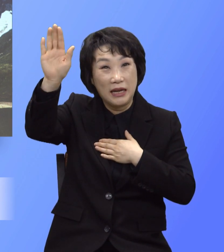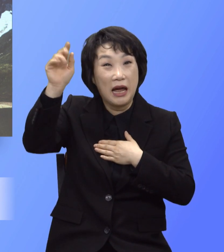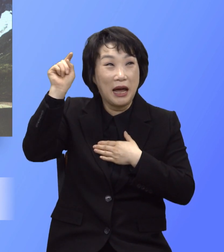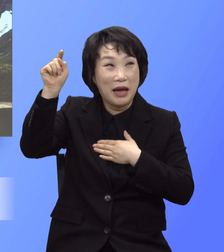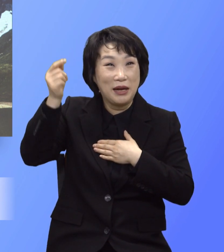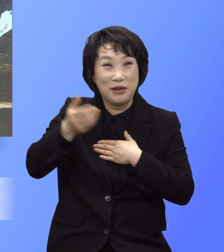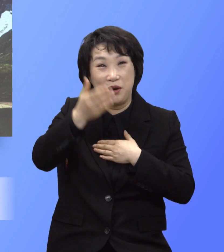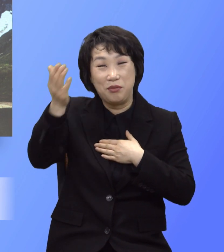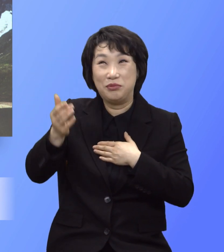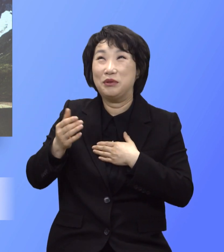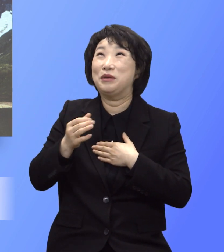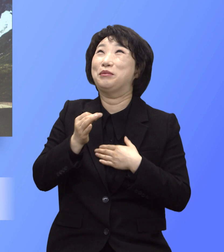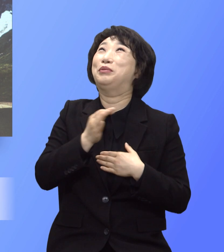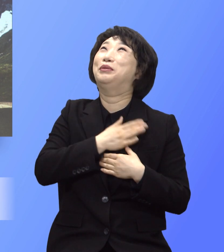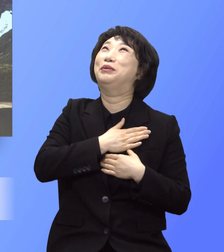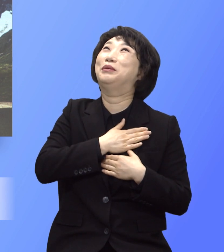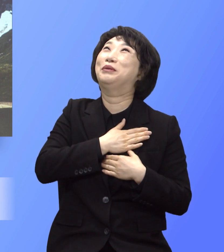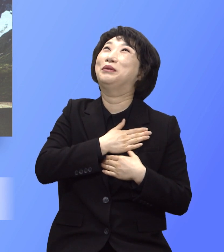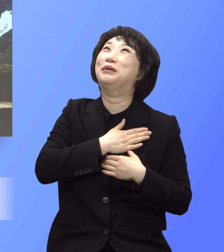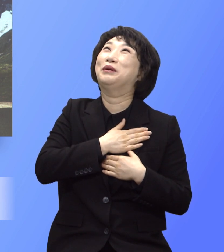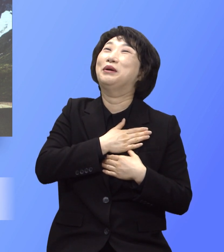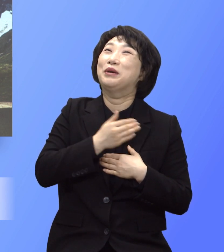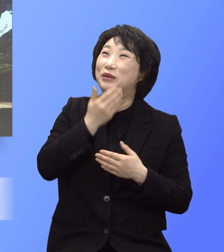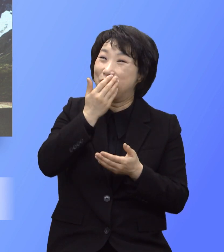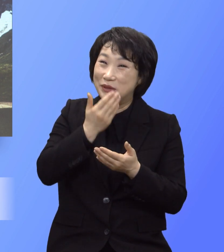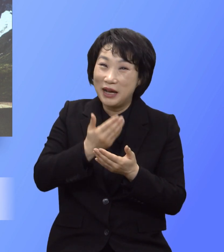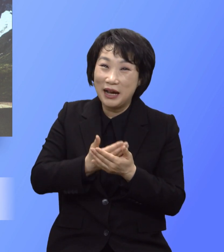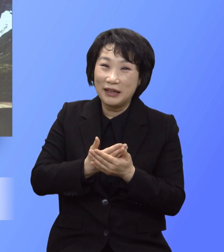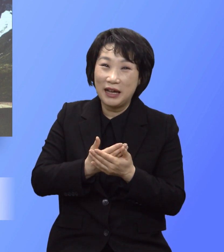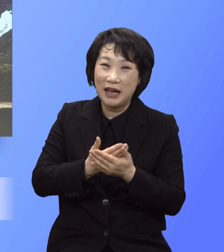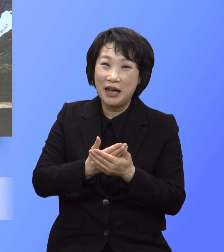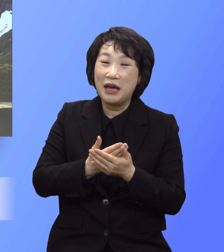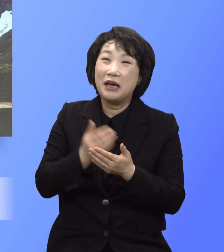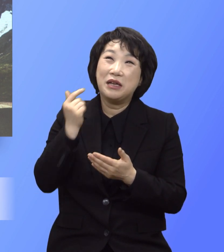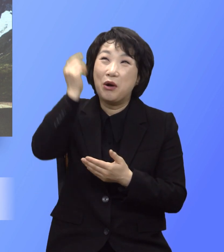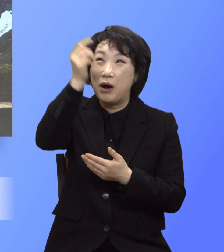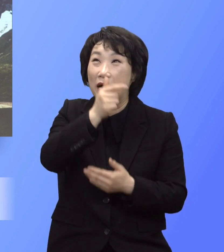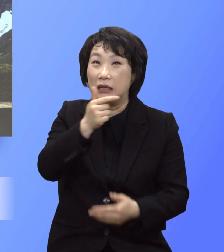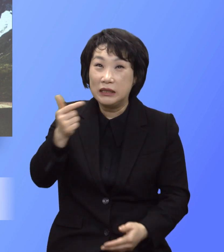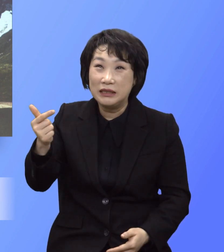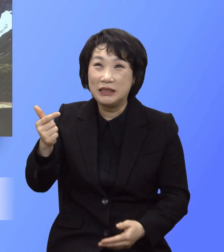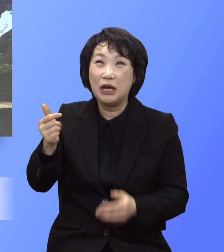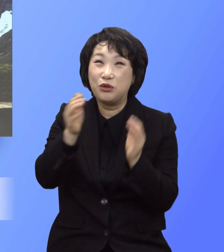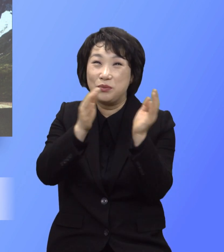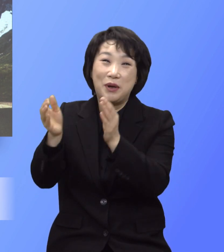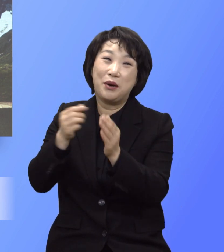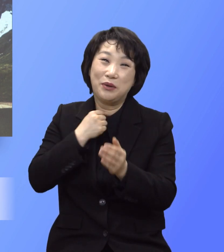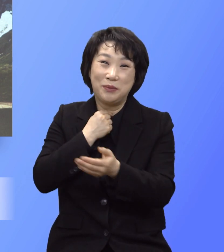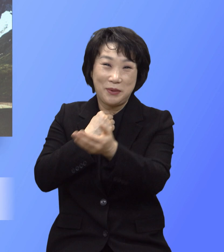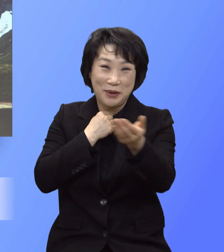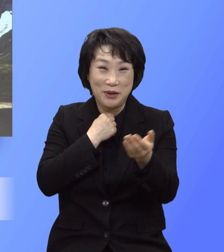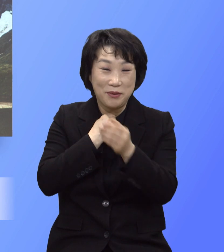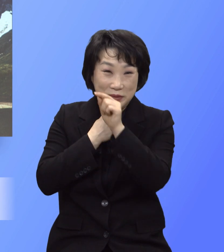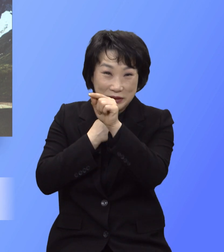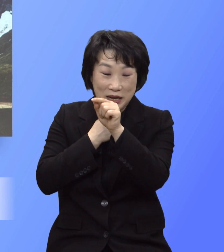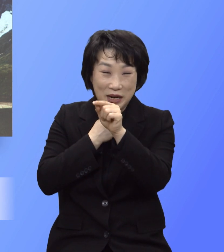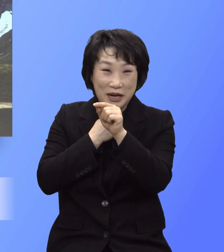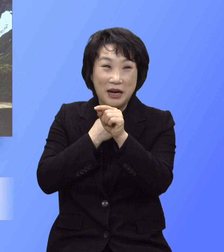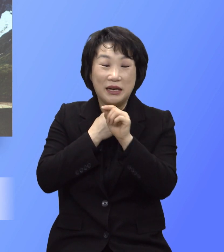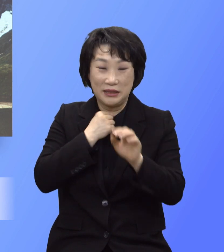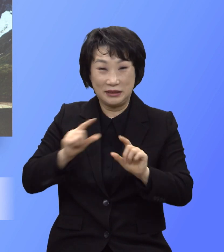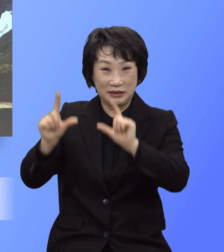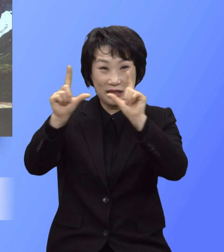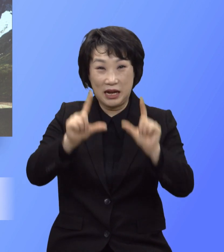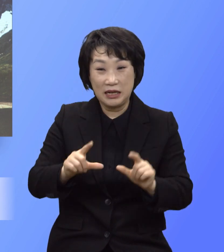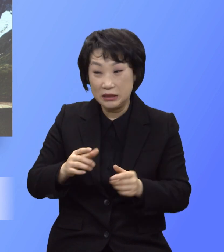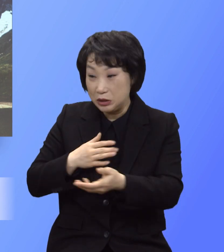아주 부유하게, 위대하게, 영광스럽게 만들려고 준비하며